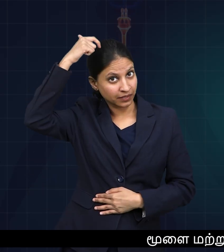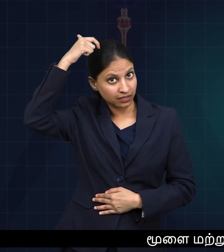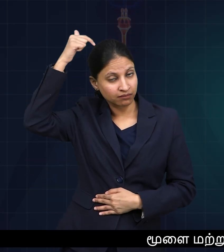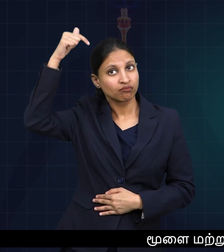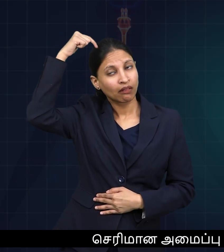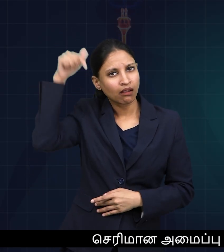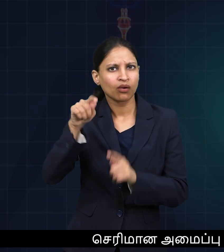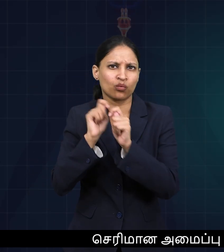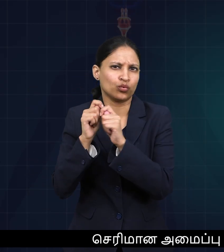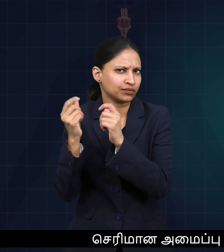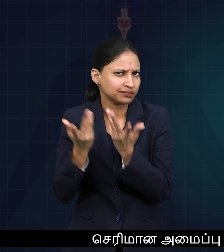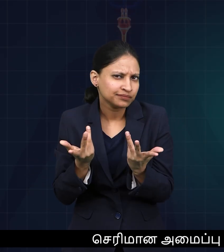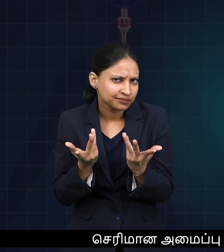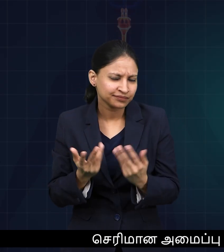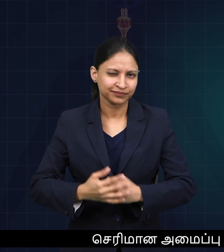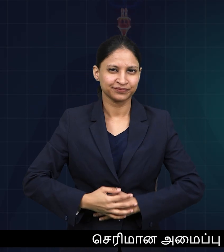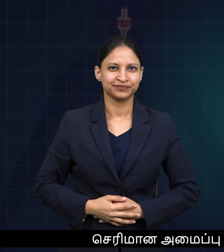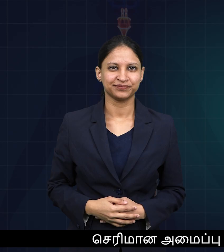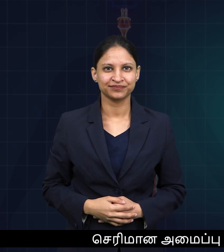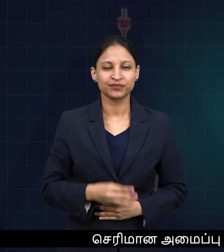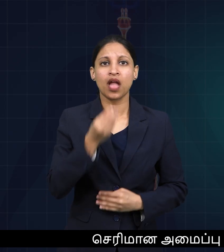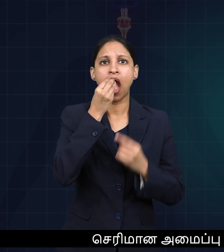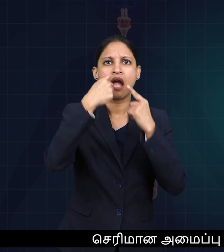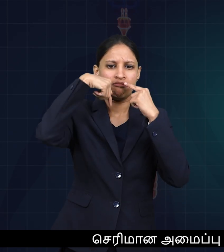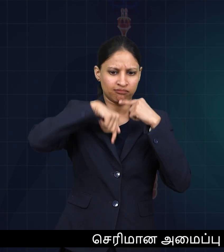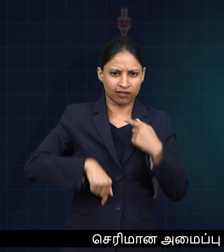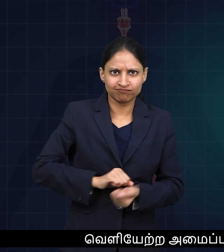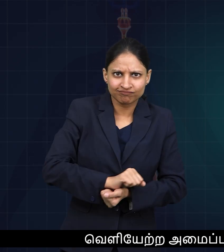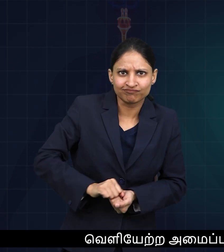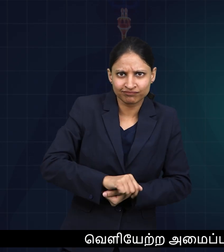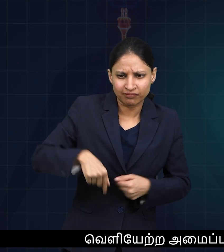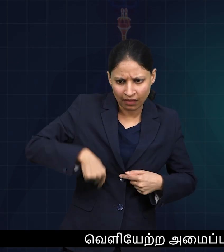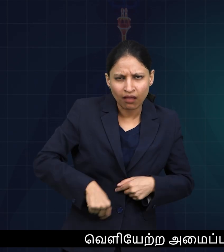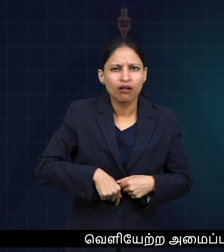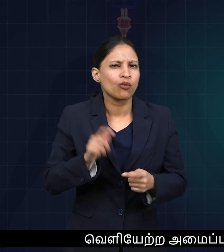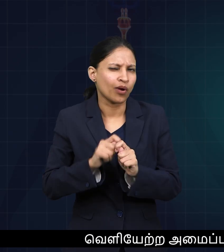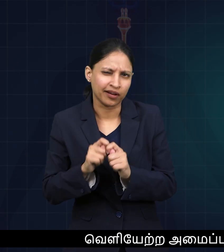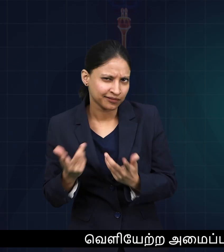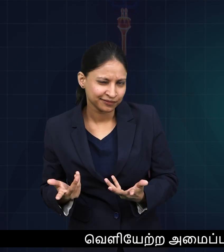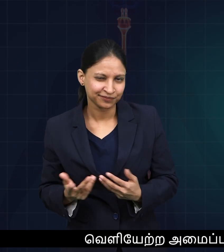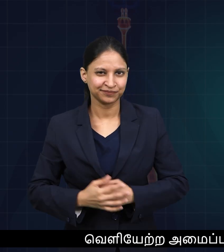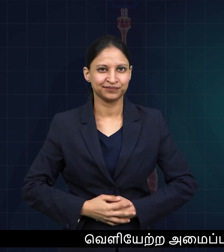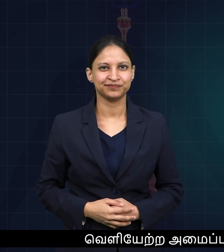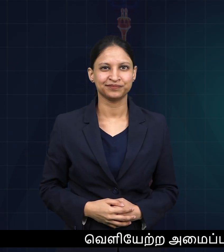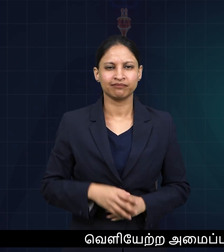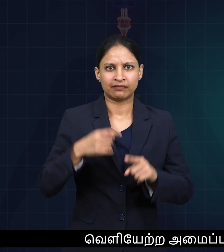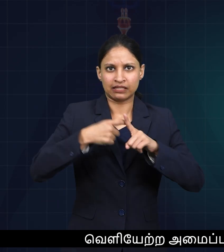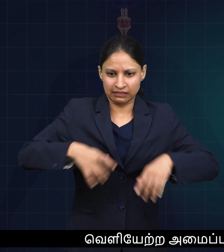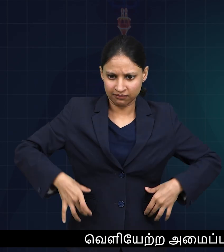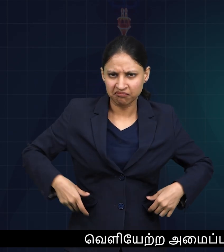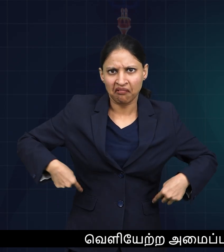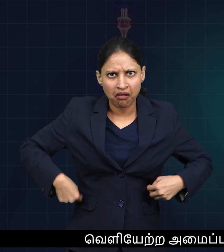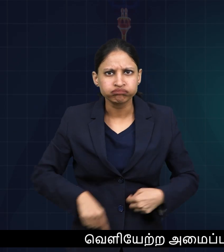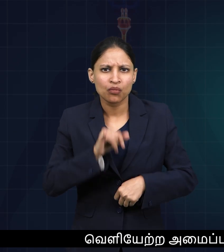செயல்பாடு, செரிமான அமைப்பு மற்றும் அதன் செயல்பாடுகள், வெளியேற்ற அமைப்பு மற்றும் அதன்